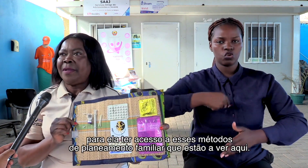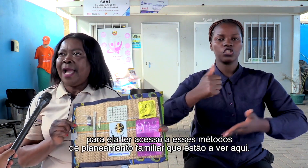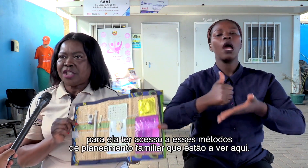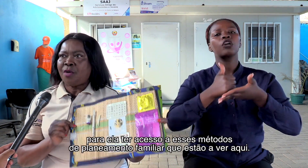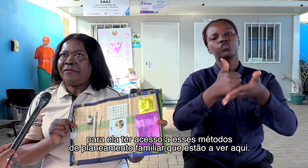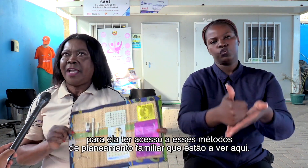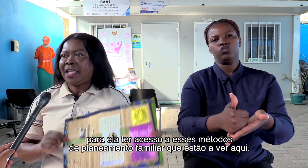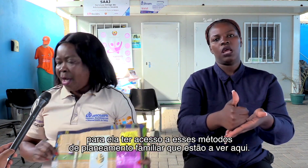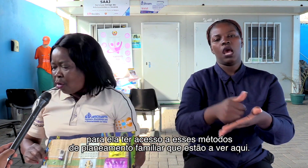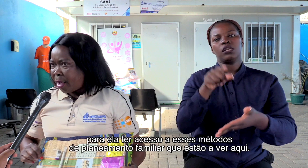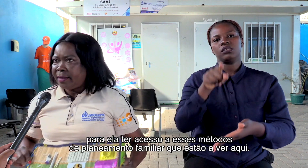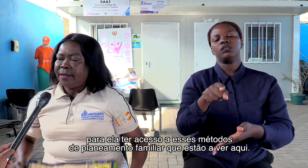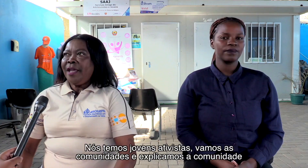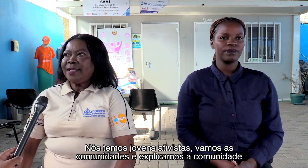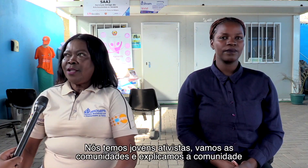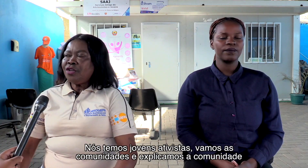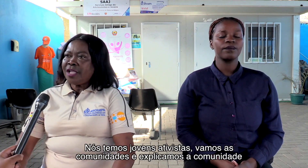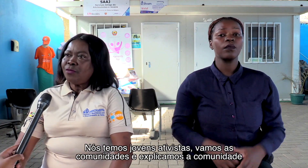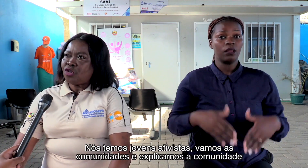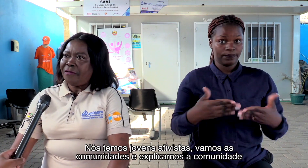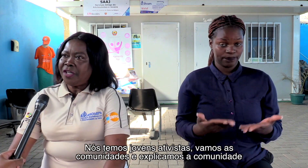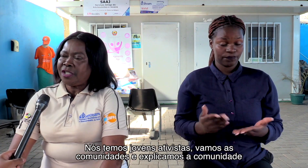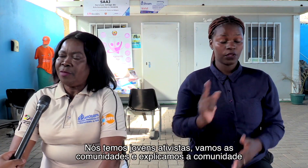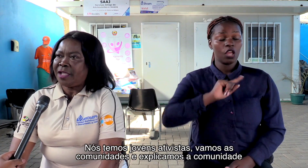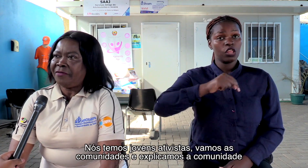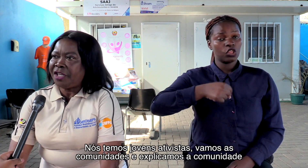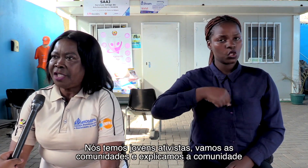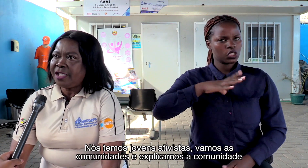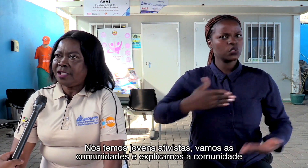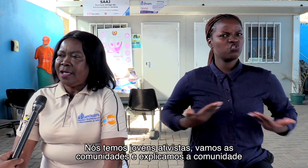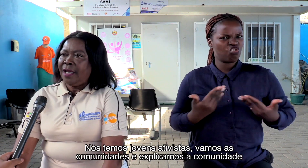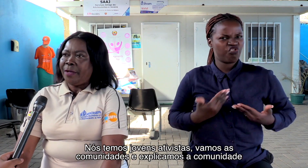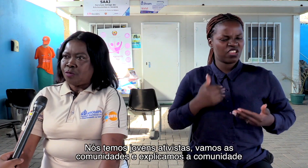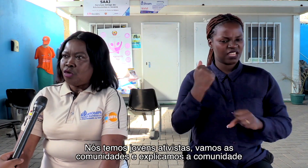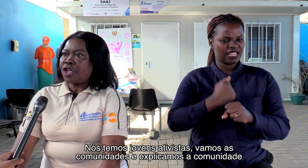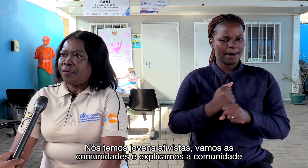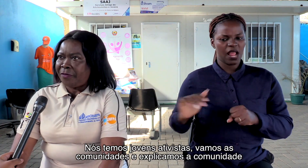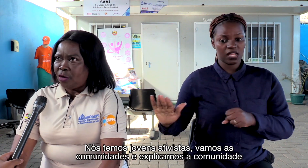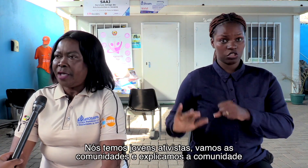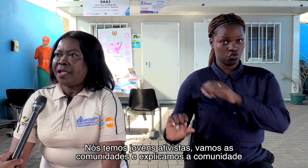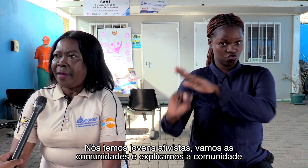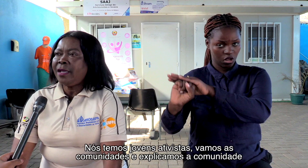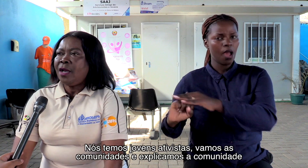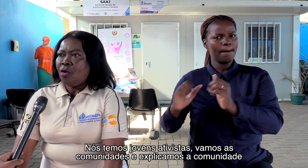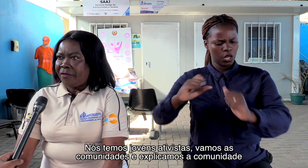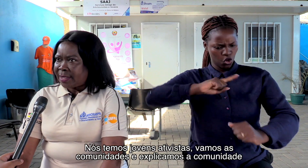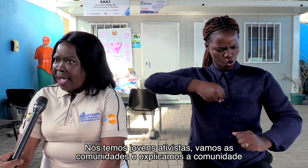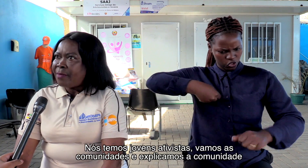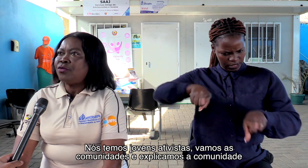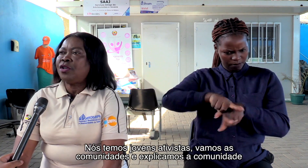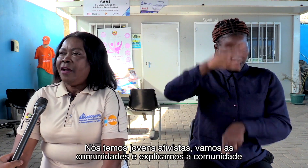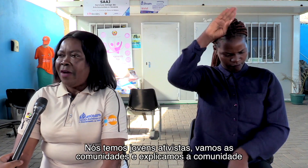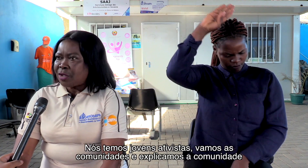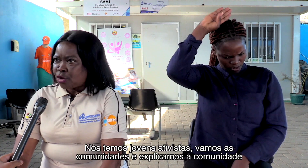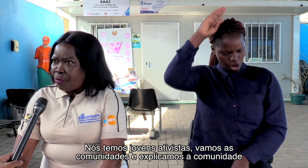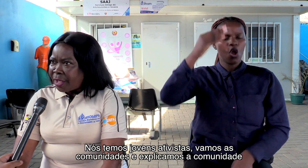planeamento familiar que estão a ver aqui agora. É assim, nós temos jovens, temos ativistas, mesmo nós, as provedoras também,